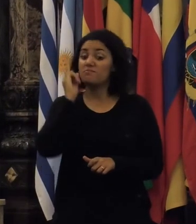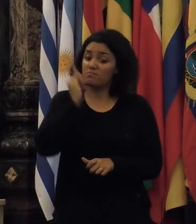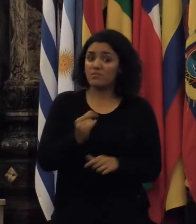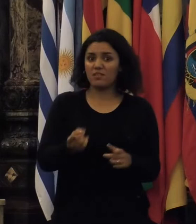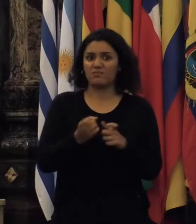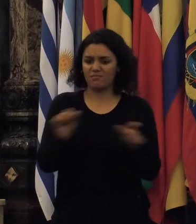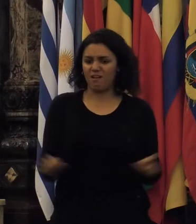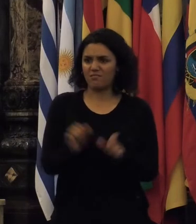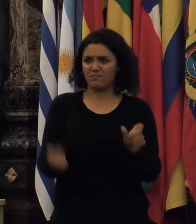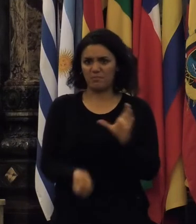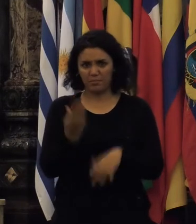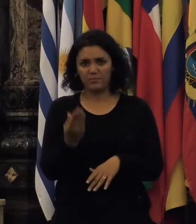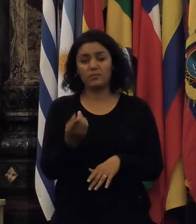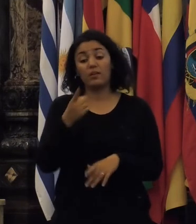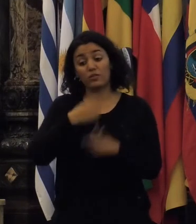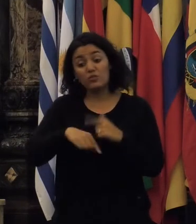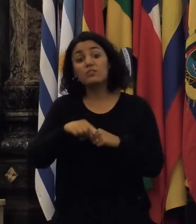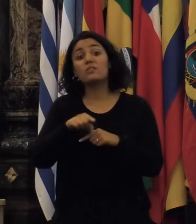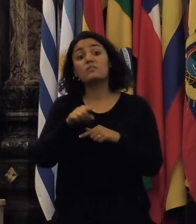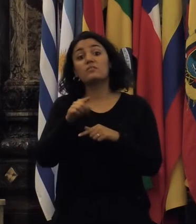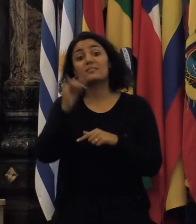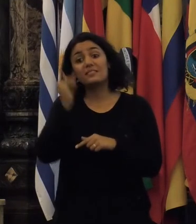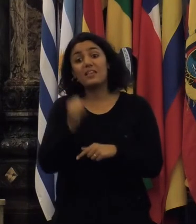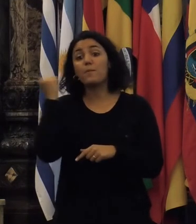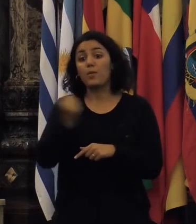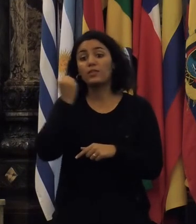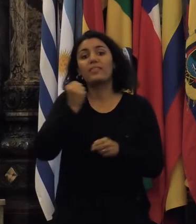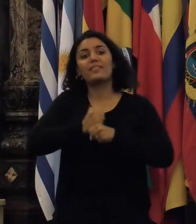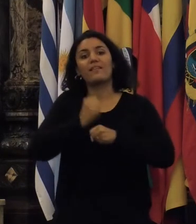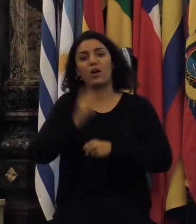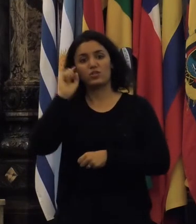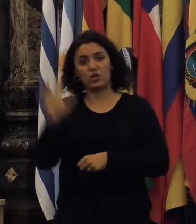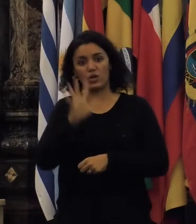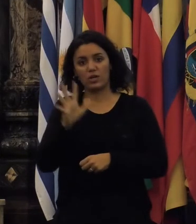cual necesitamos servirnos de nuestras herramientas. Entonces,